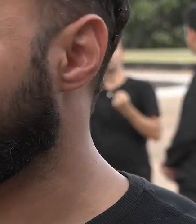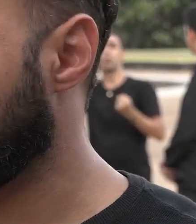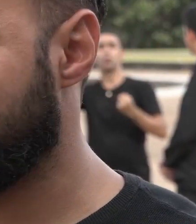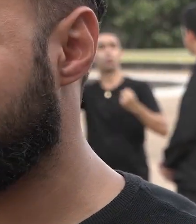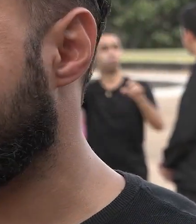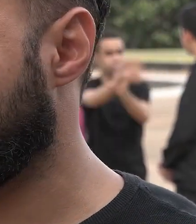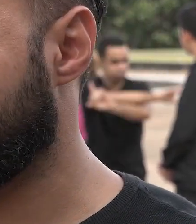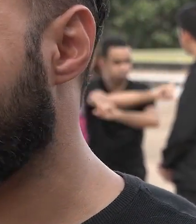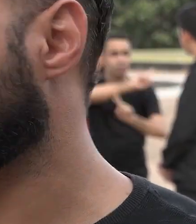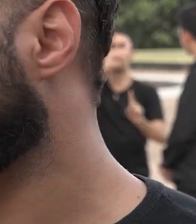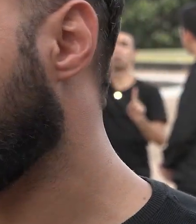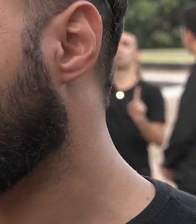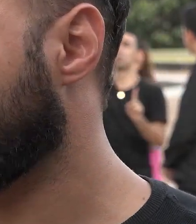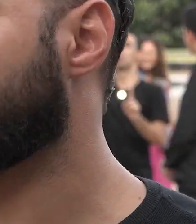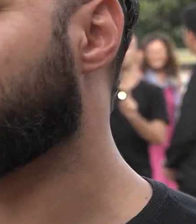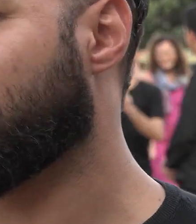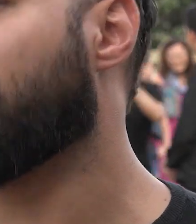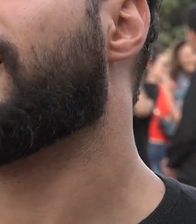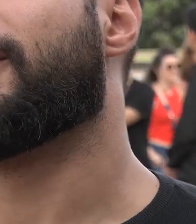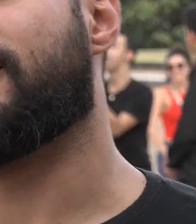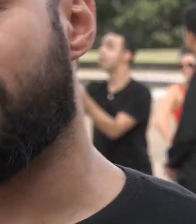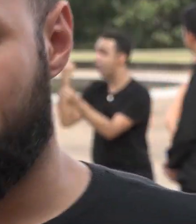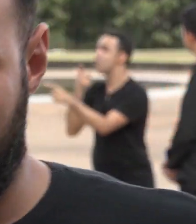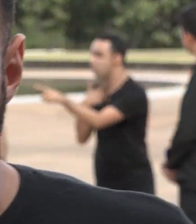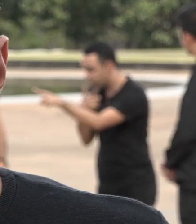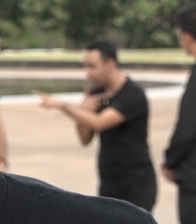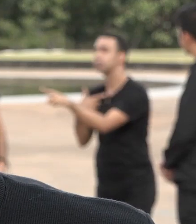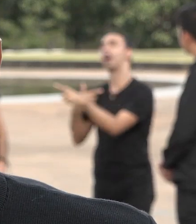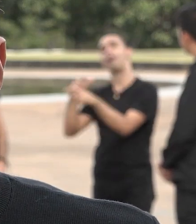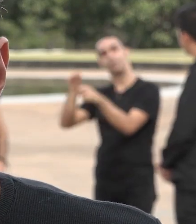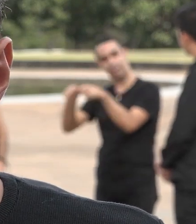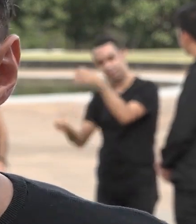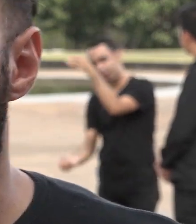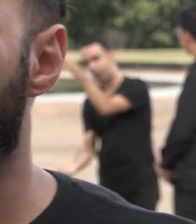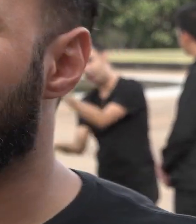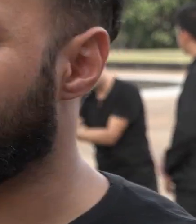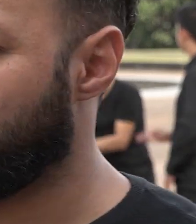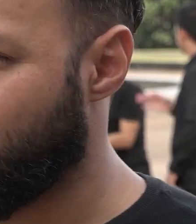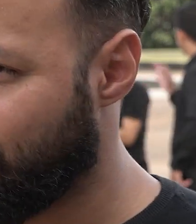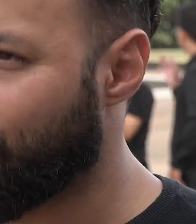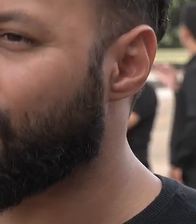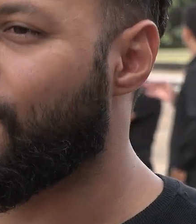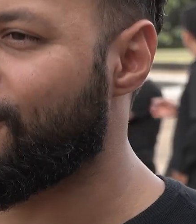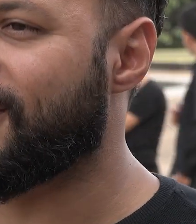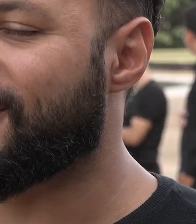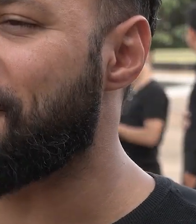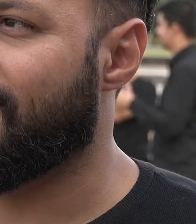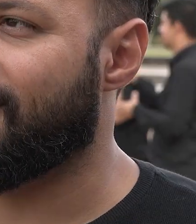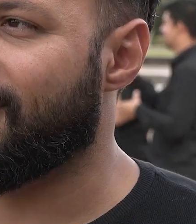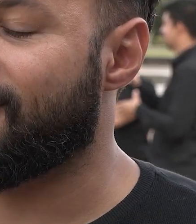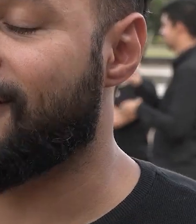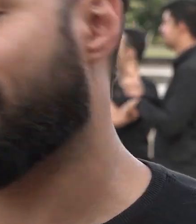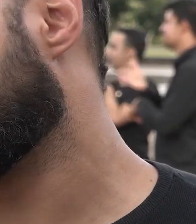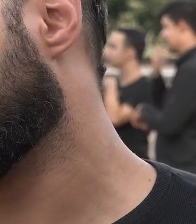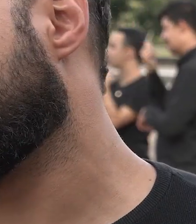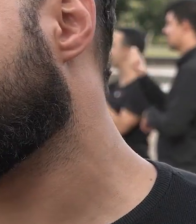sempre tem acessibilidade total garantida, tanto para o público surdo, como para o público ouvinte. Teve